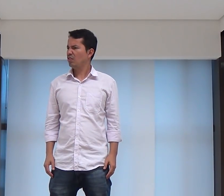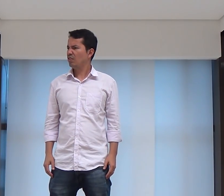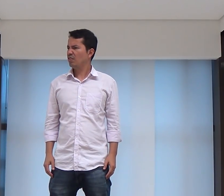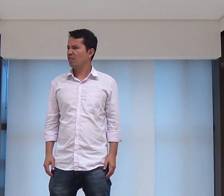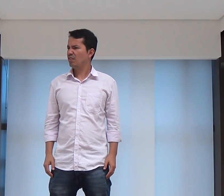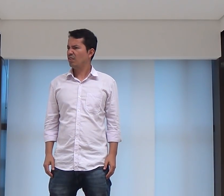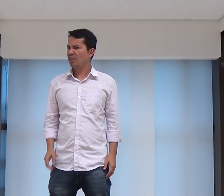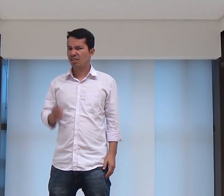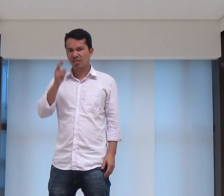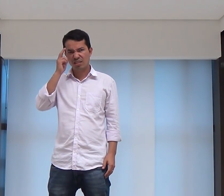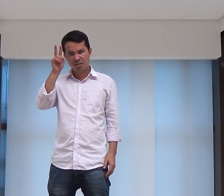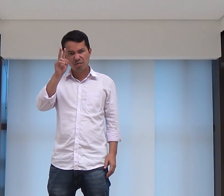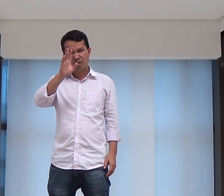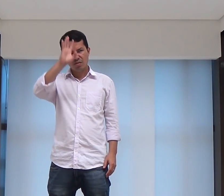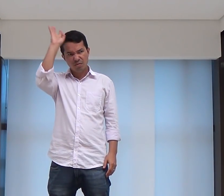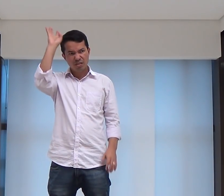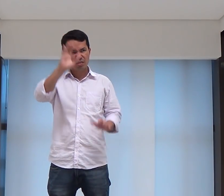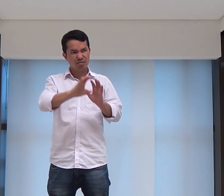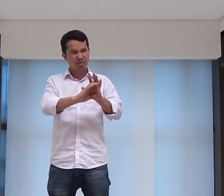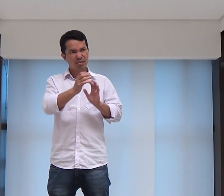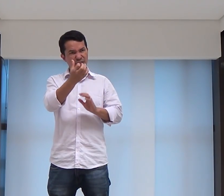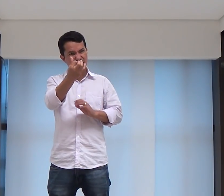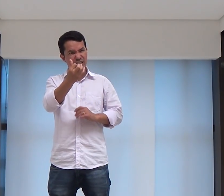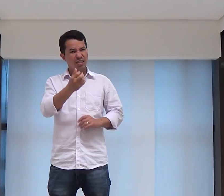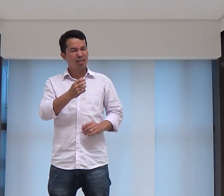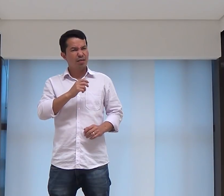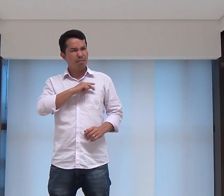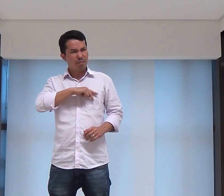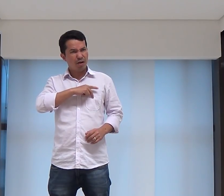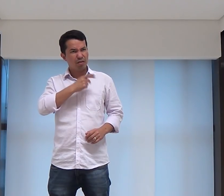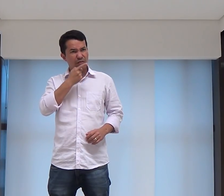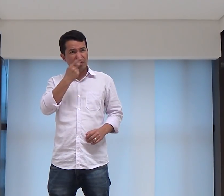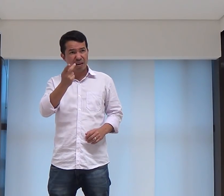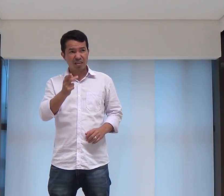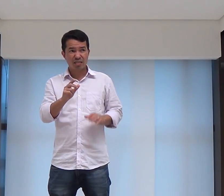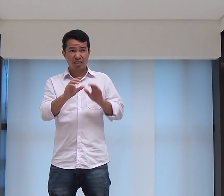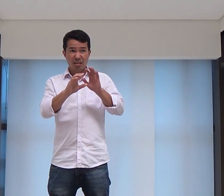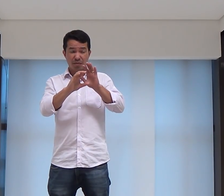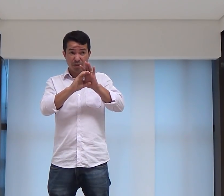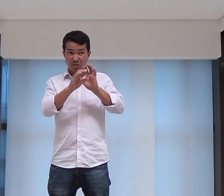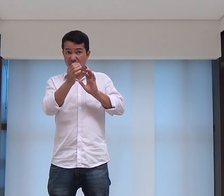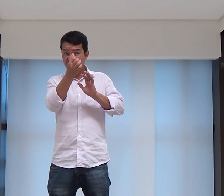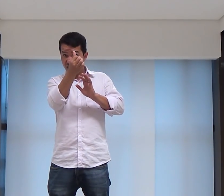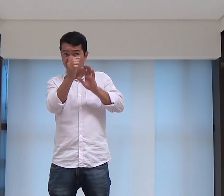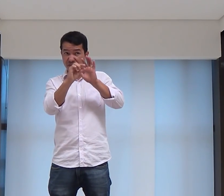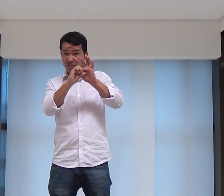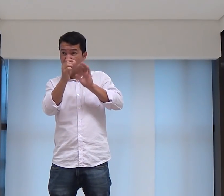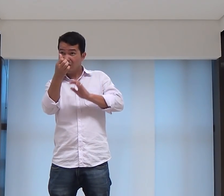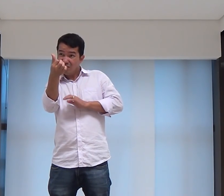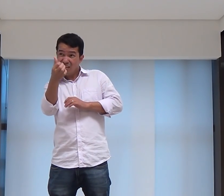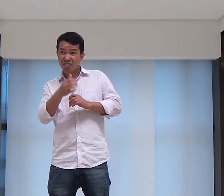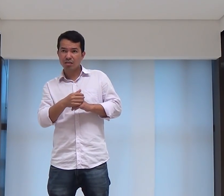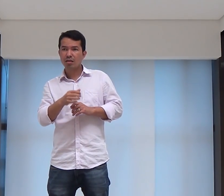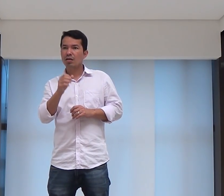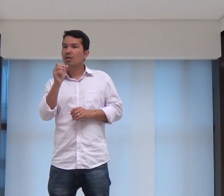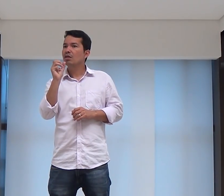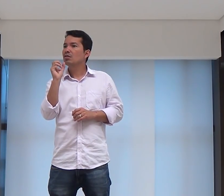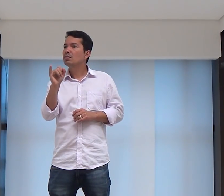Como assim? Lá em Romanos 6, Paulo diz, 6:6,